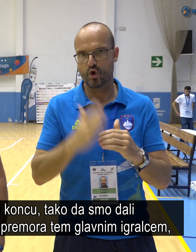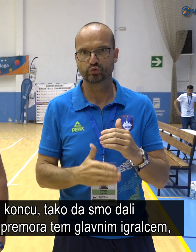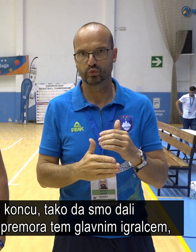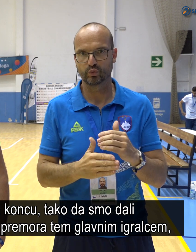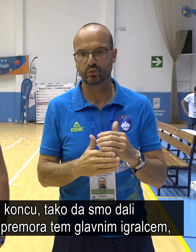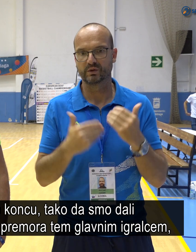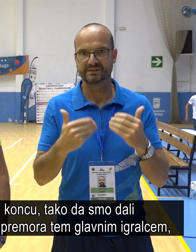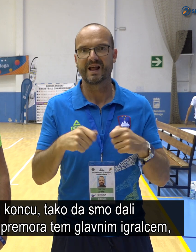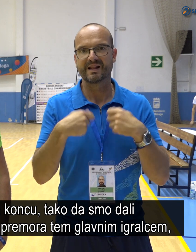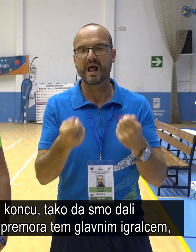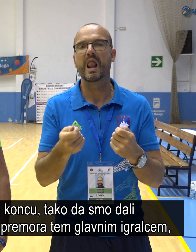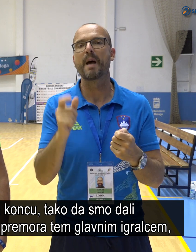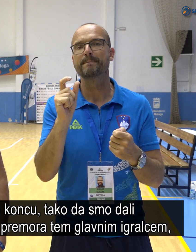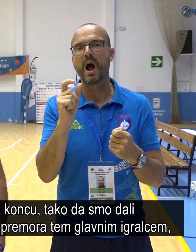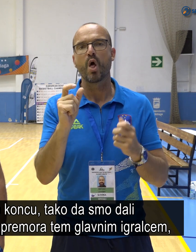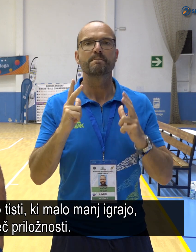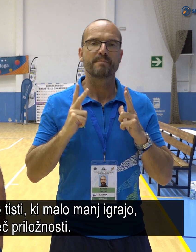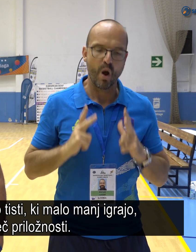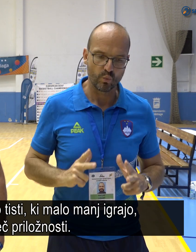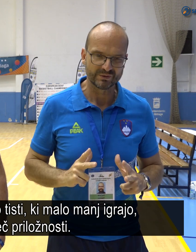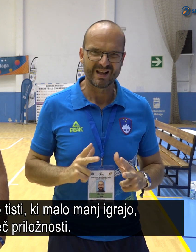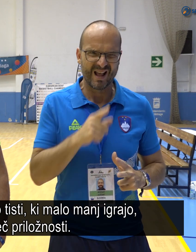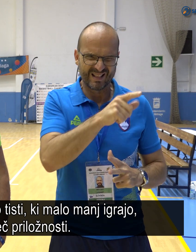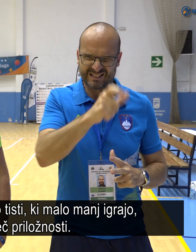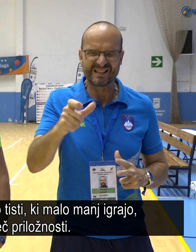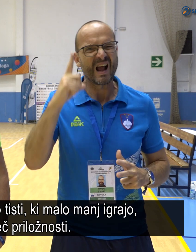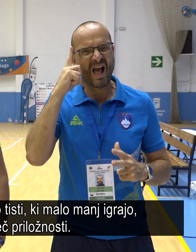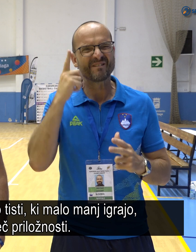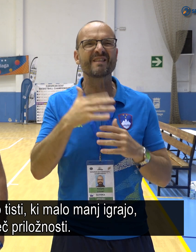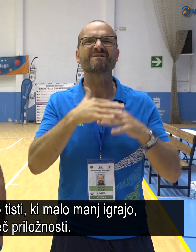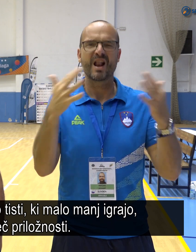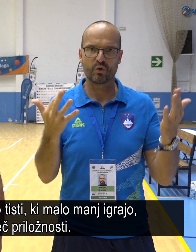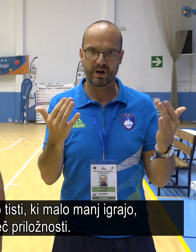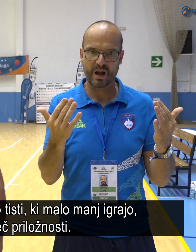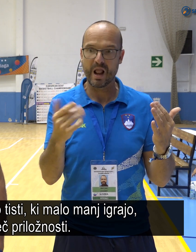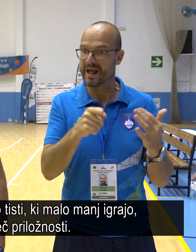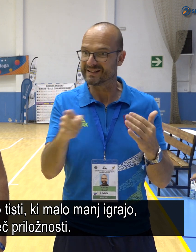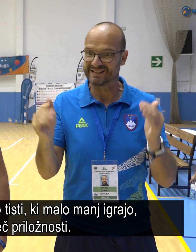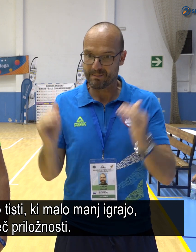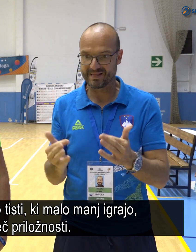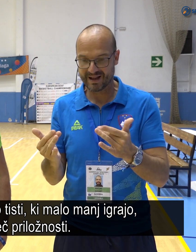pauze, malo premora tem glavnim igralcem, ki veliko igrajo, pa so malo unika, malo manj igrajo, dobili več priložnosti.